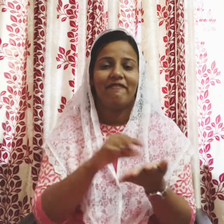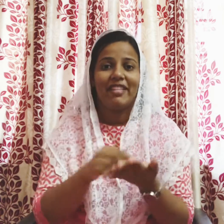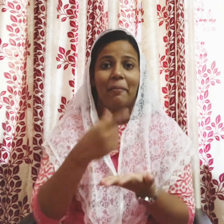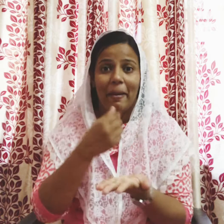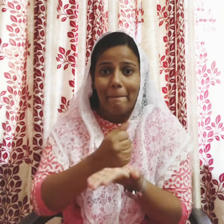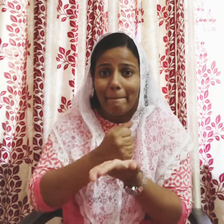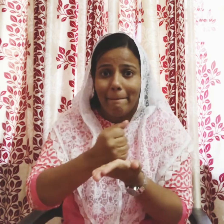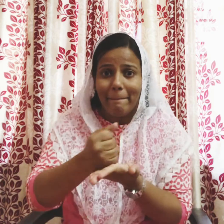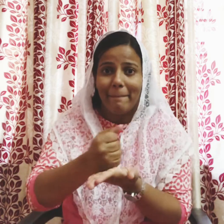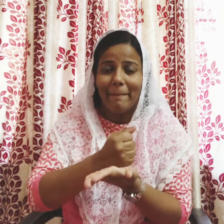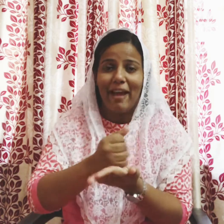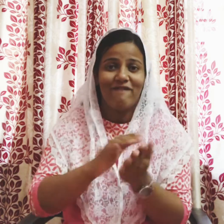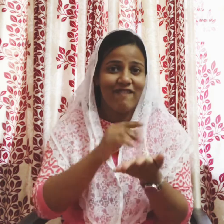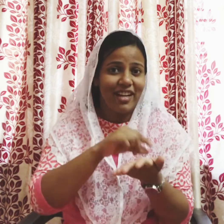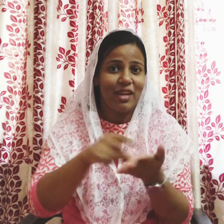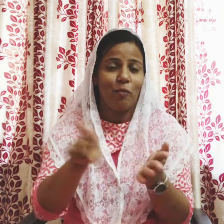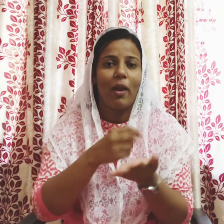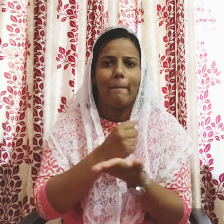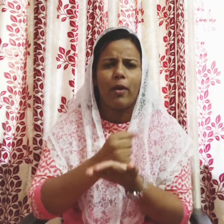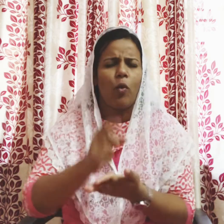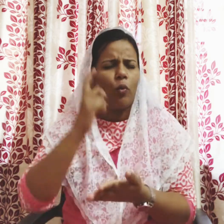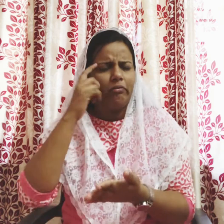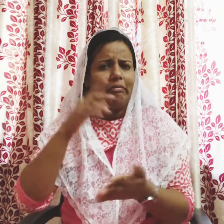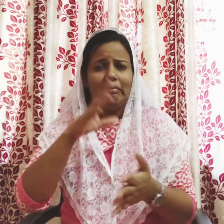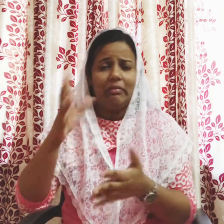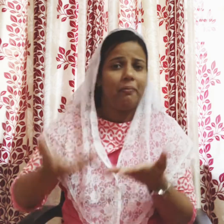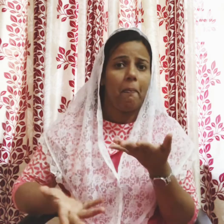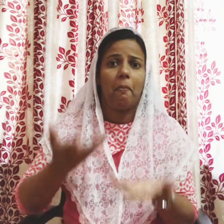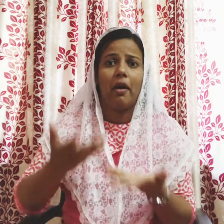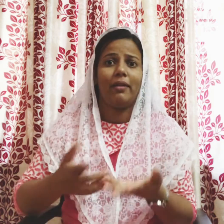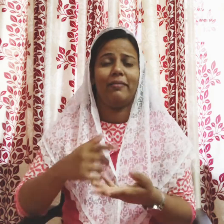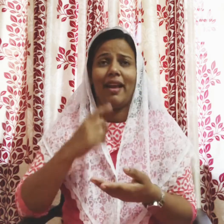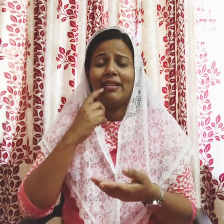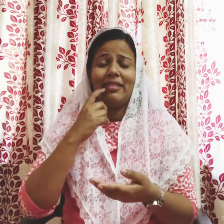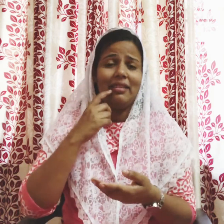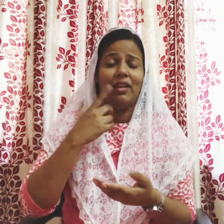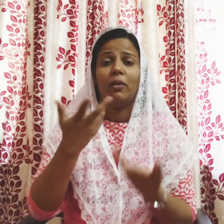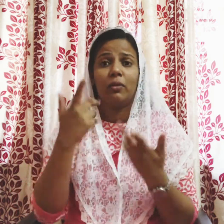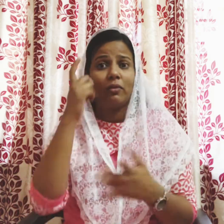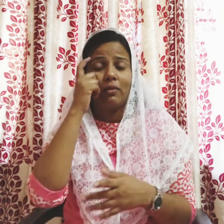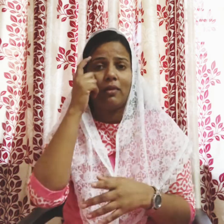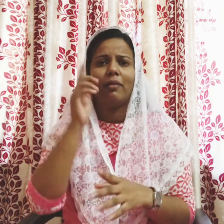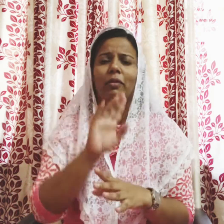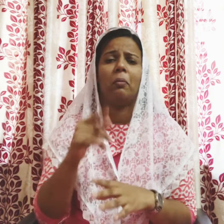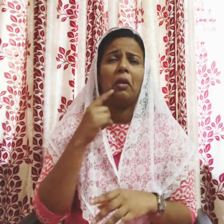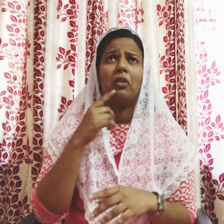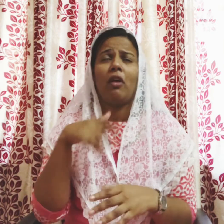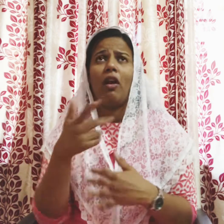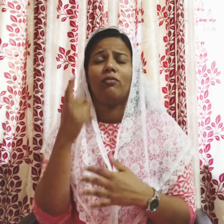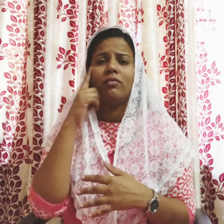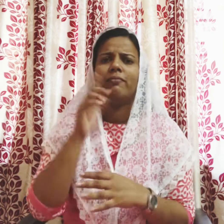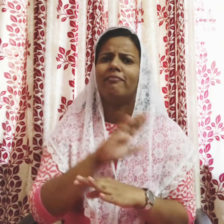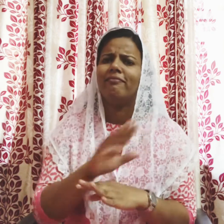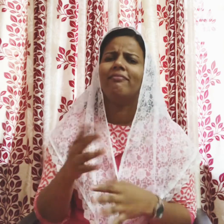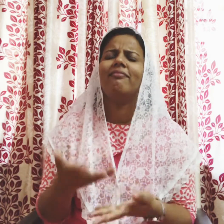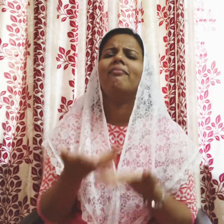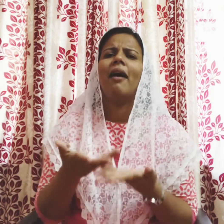ദൈവത്തിൻ്റെ വചനപ്രകാരം ട്രെയിൻ ചെയ്തെടുക്കണം. ഒന്നിനെക്കുറിച്ചും ആകുലപ്പെടരുത്. എല്ലാവരും നഖം കടിച്ചിരിക്കുമ്പോൾ നമ്മൾ പറഞ്ഞു, ഞാനെന്തിനാകുലപ്പെടുന്നത്, എൻ്റെ കർത്താവ് പറഞ്ഞു ഇതിൻ്റെ